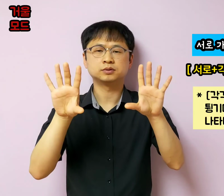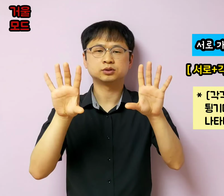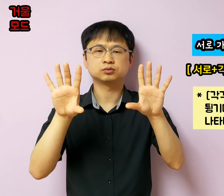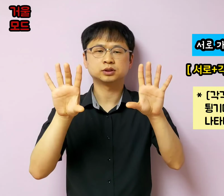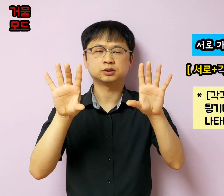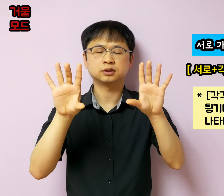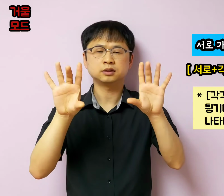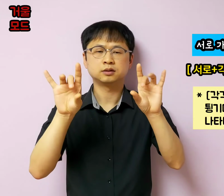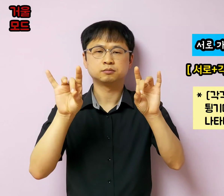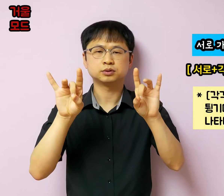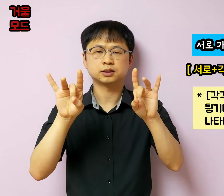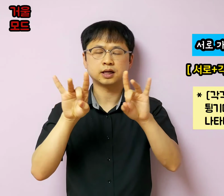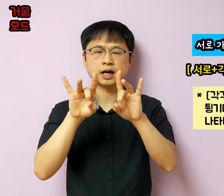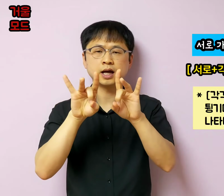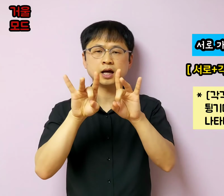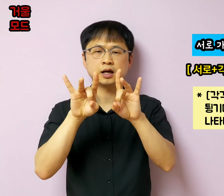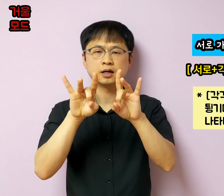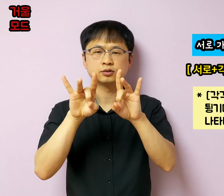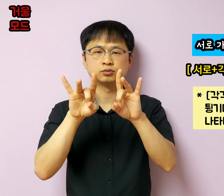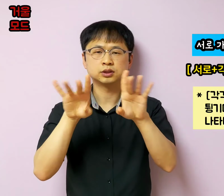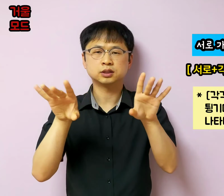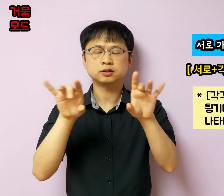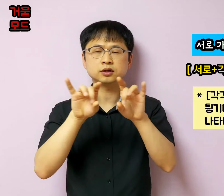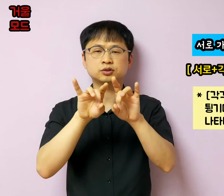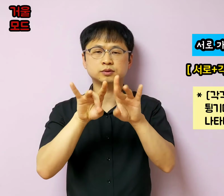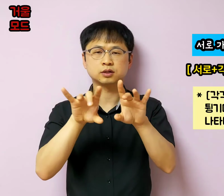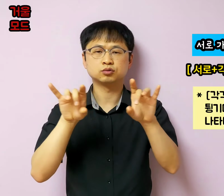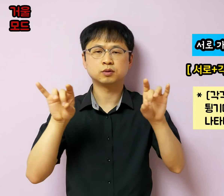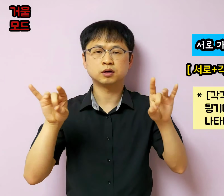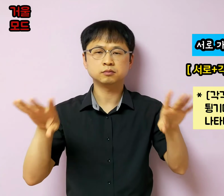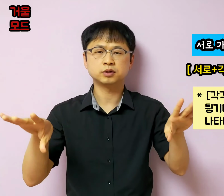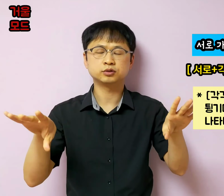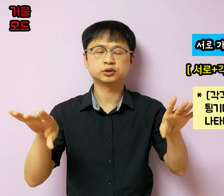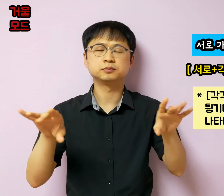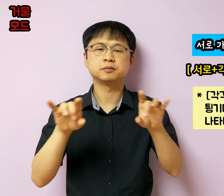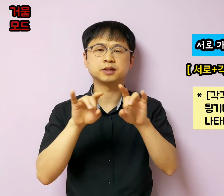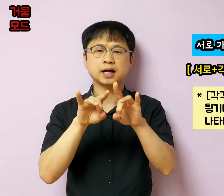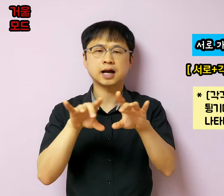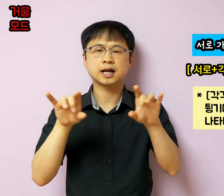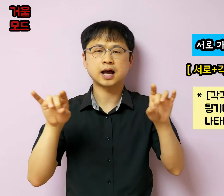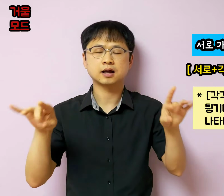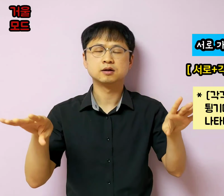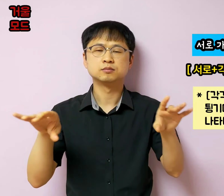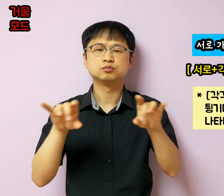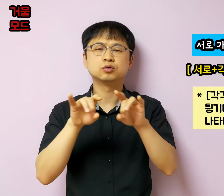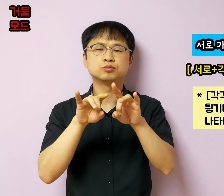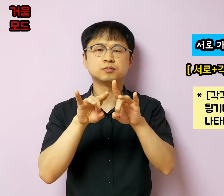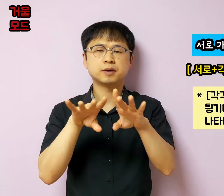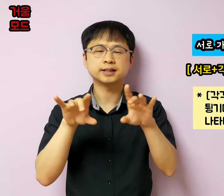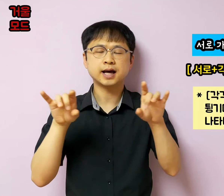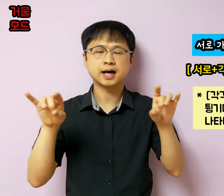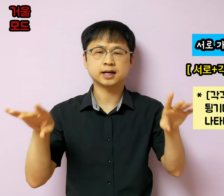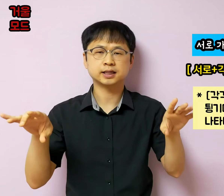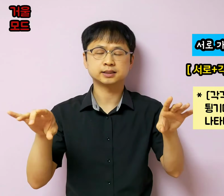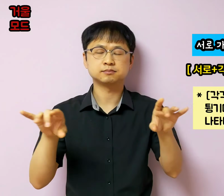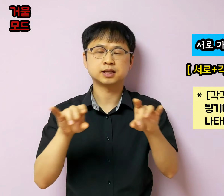엄지 중지를 붙였다가 중지를 튕겨주면서 두 번 벌려주시면 됩니다. 각각, 마다가